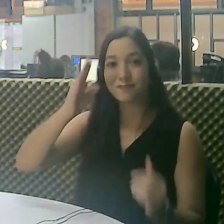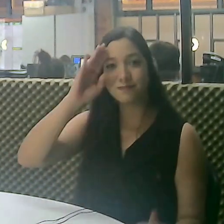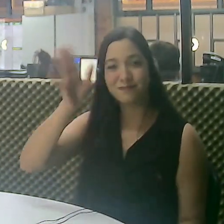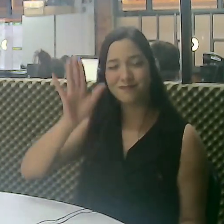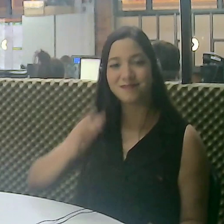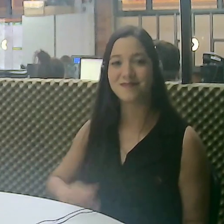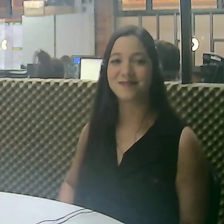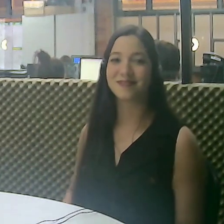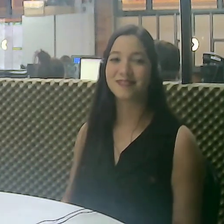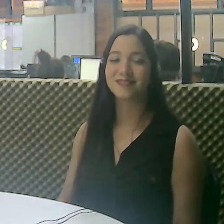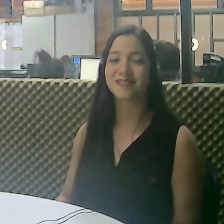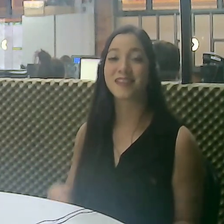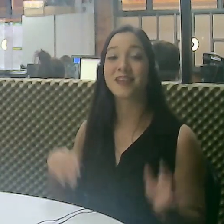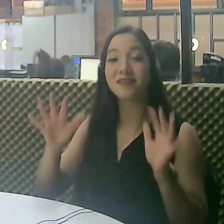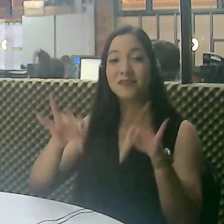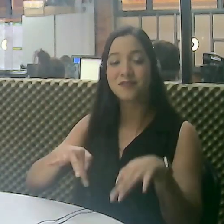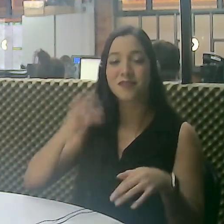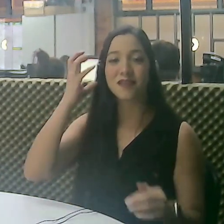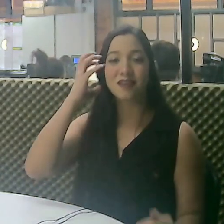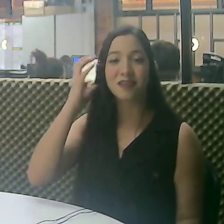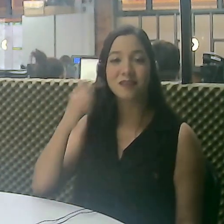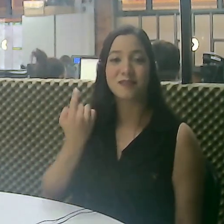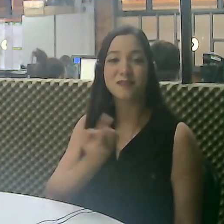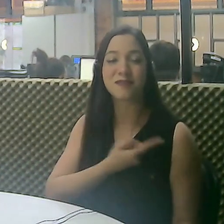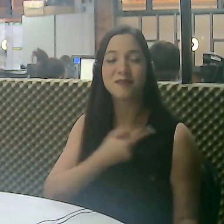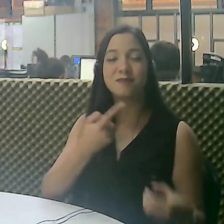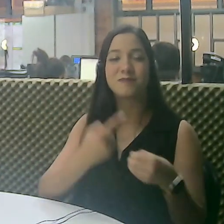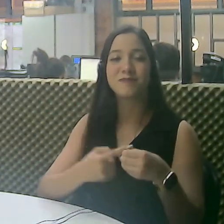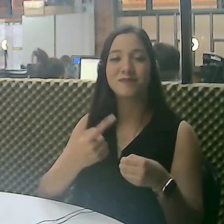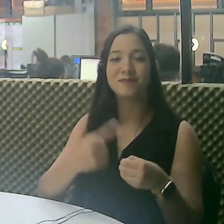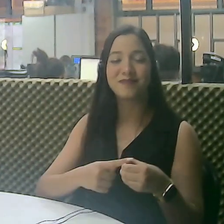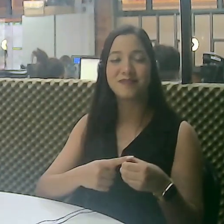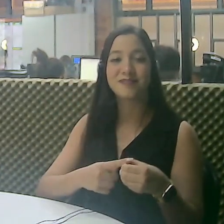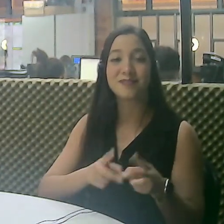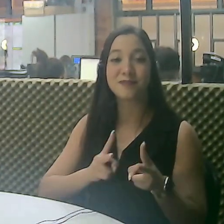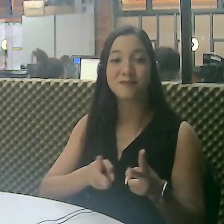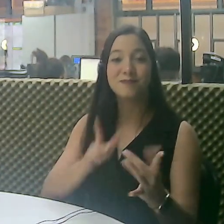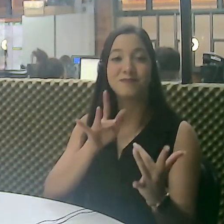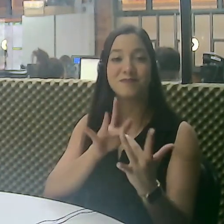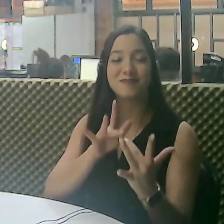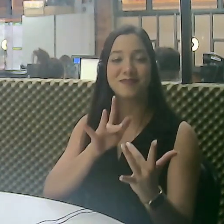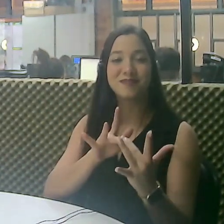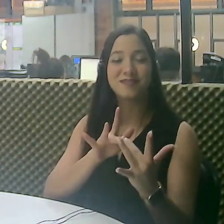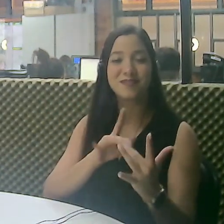bem. Fica por aqui mais uma edição do programa da Rádio Nossa Cidade.